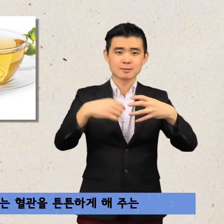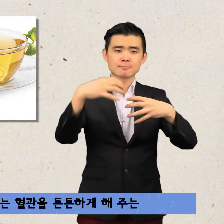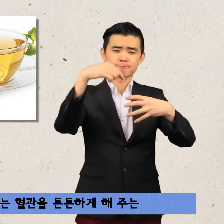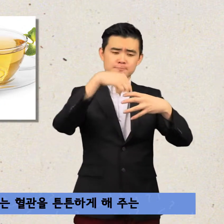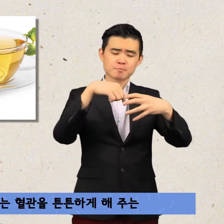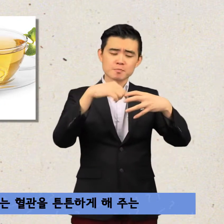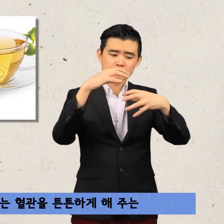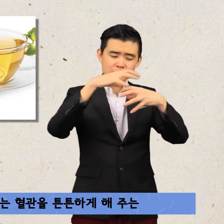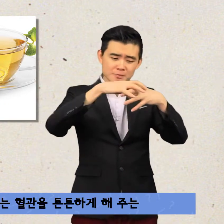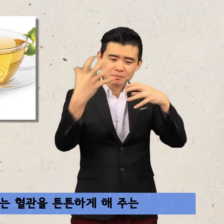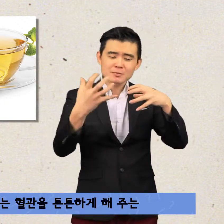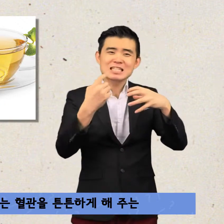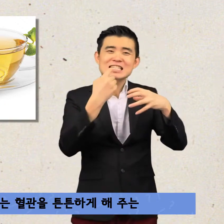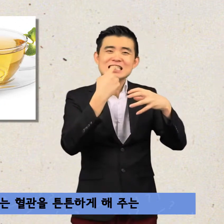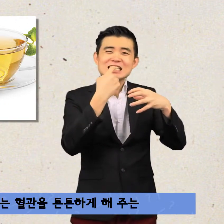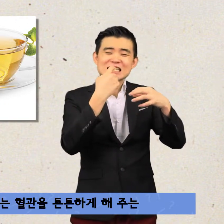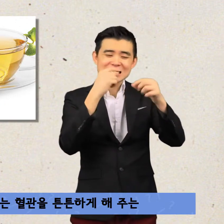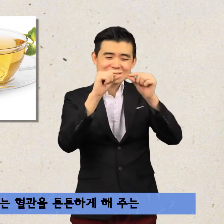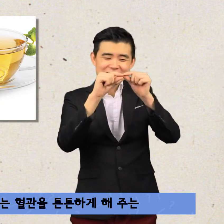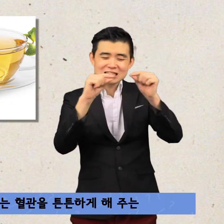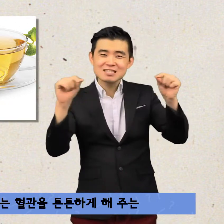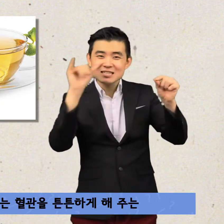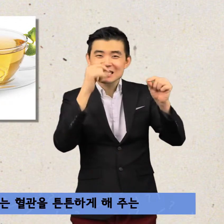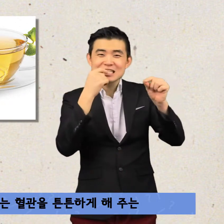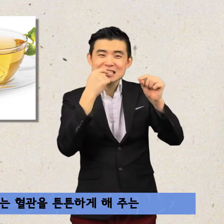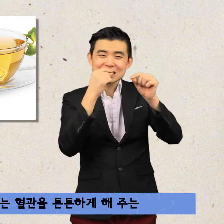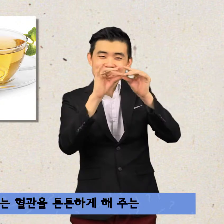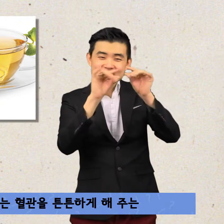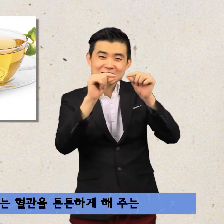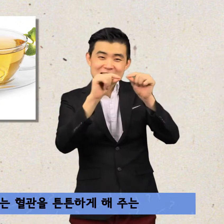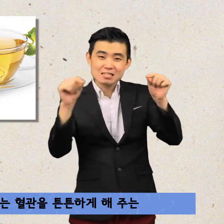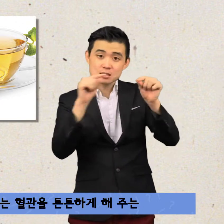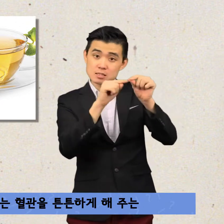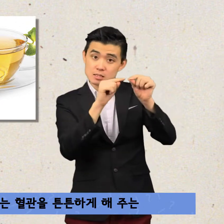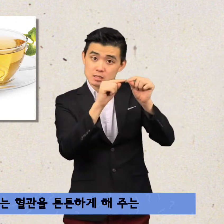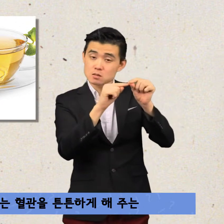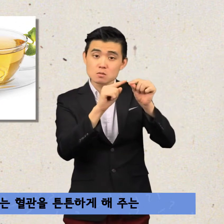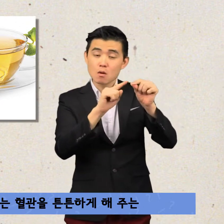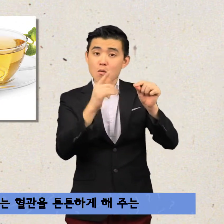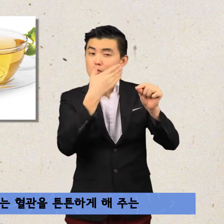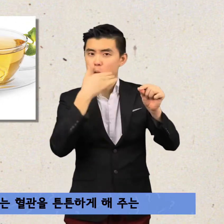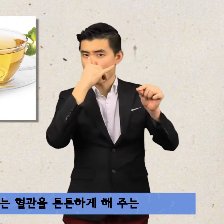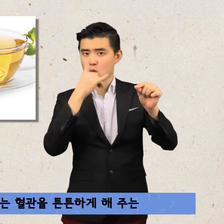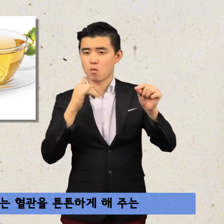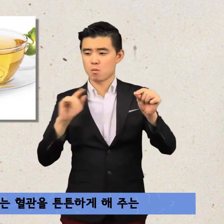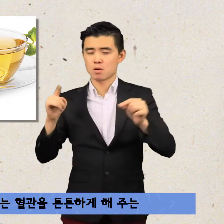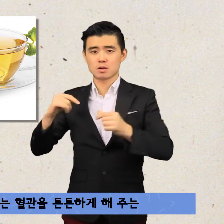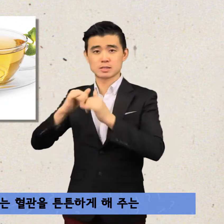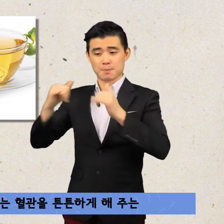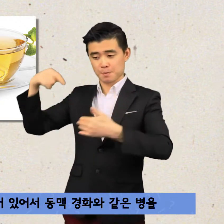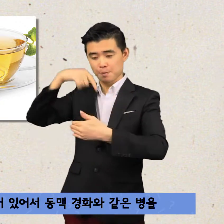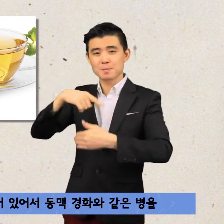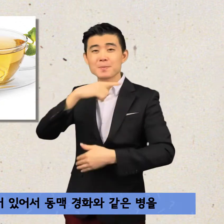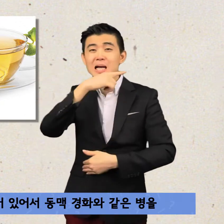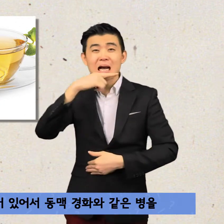알맹이를 둘러싼 흰 줄기에는 혈관을 튼튼하게 해주는